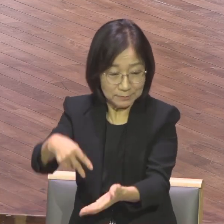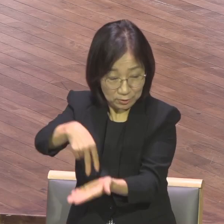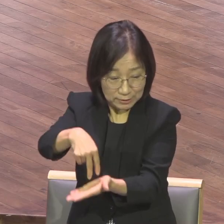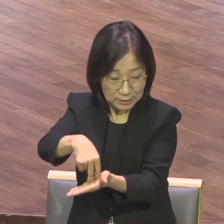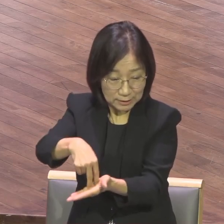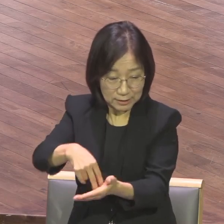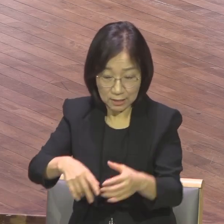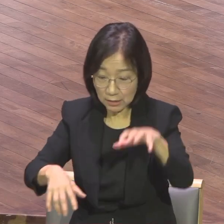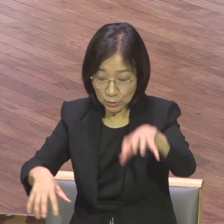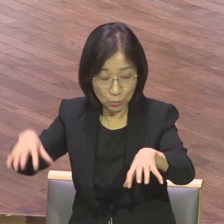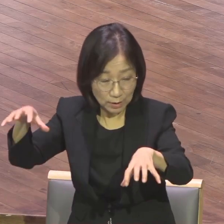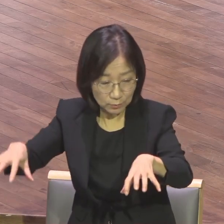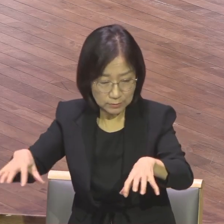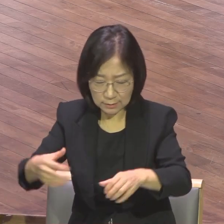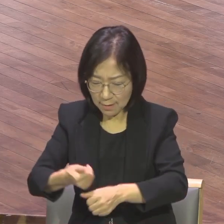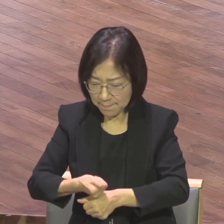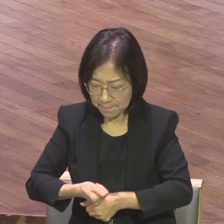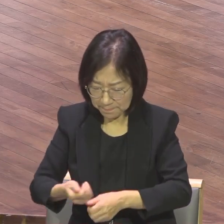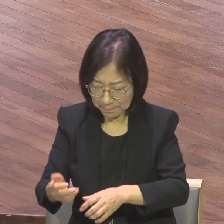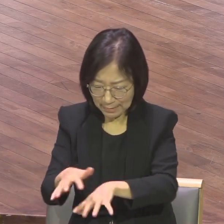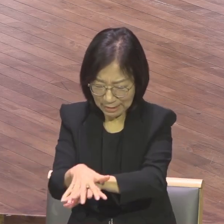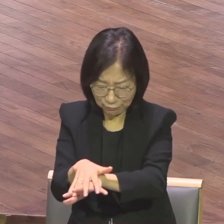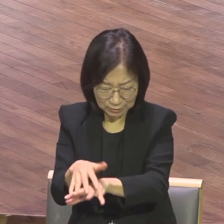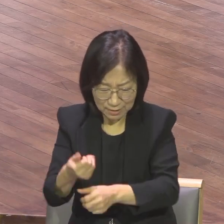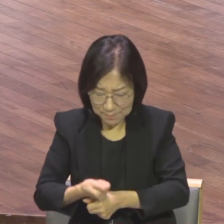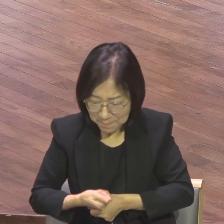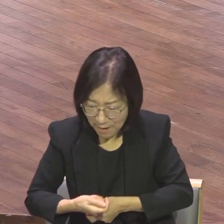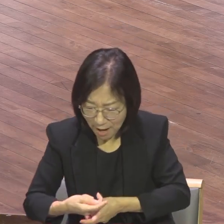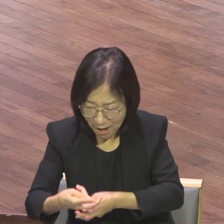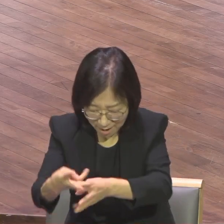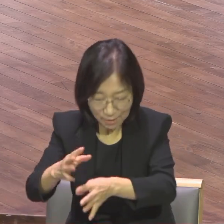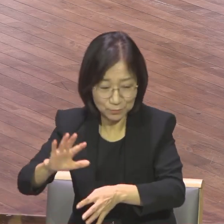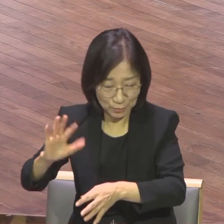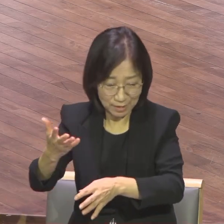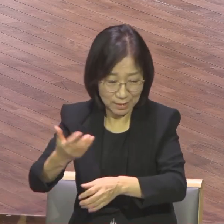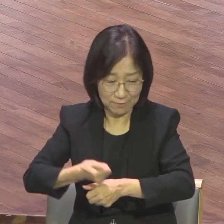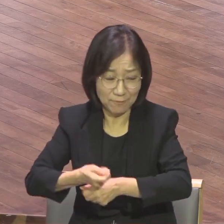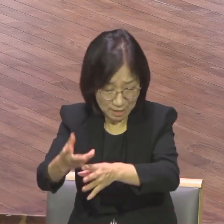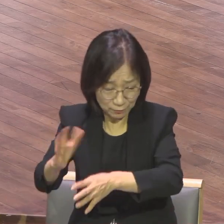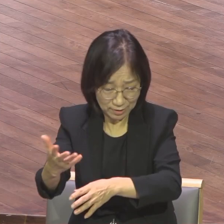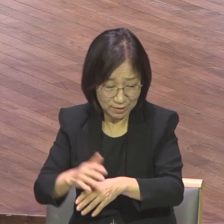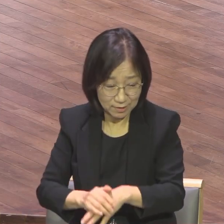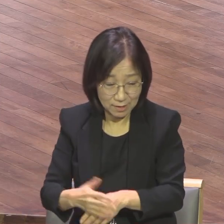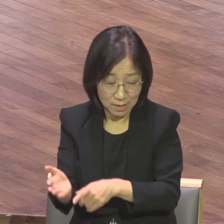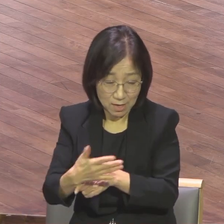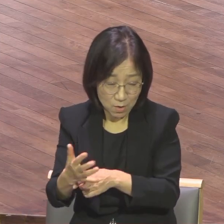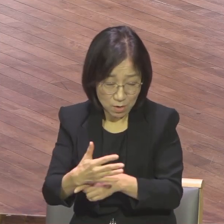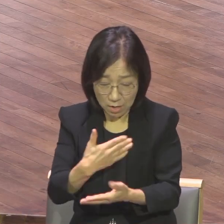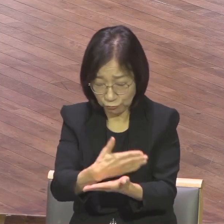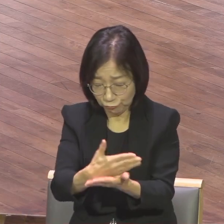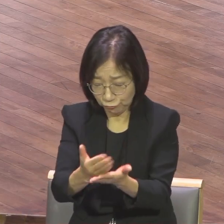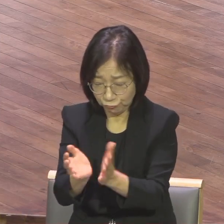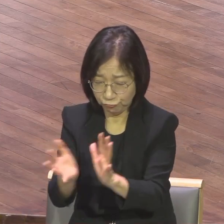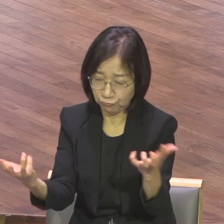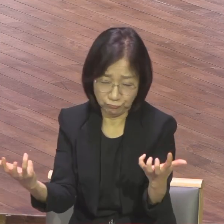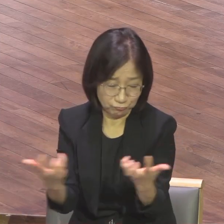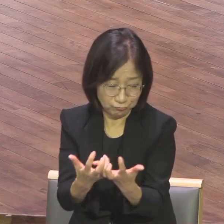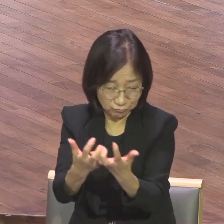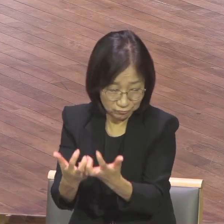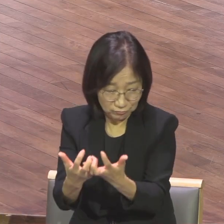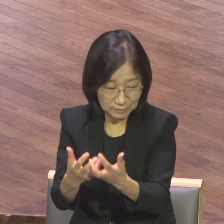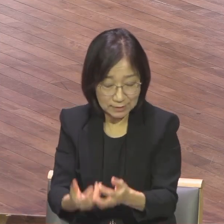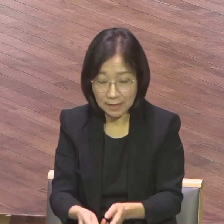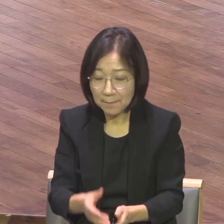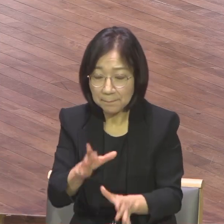에네글라임까지 그물 치는 곳이 될 것이라. 그 고기가 각기 종류를 따라 큰 바다의 고기같이 심이 많으려니와 그 진펄과